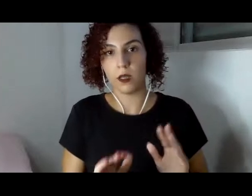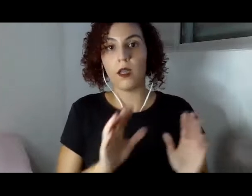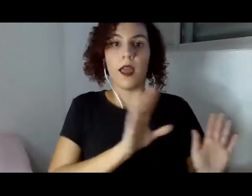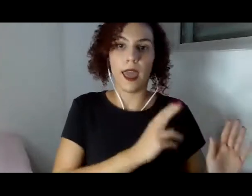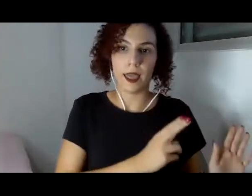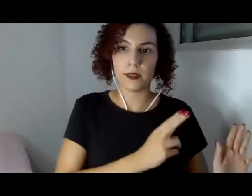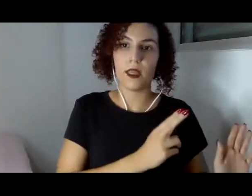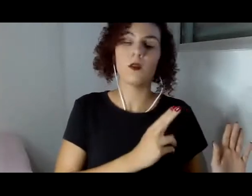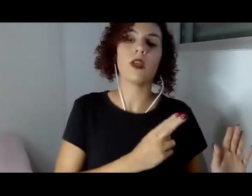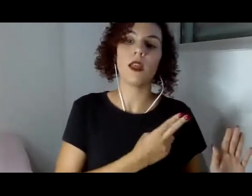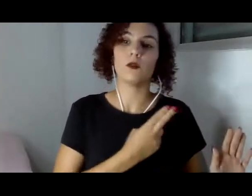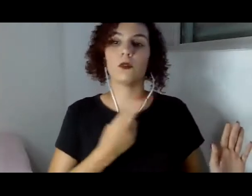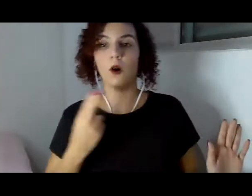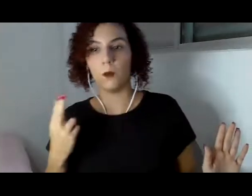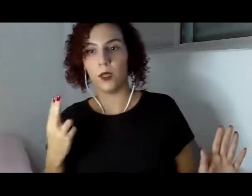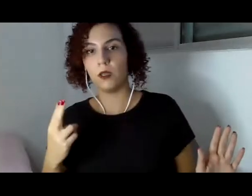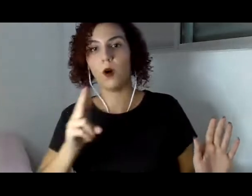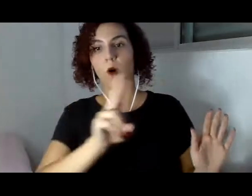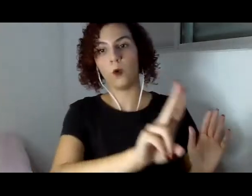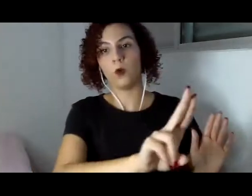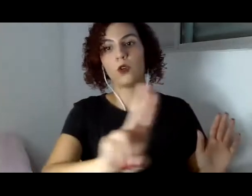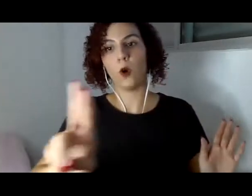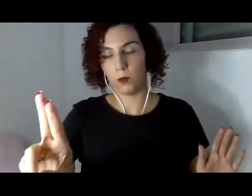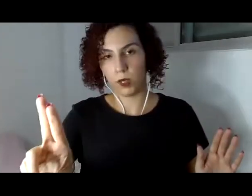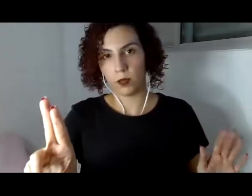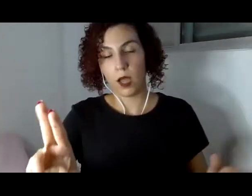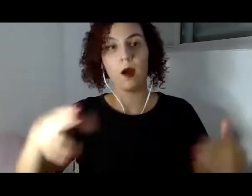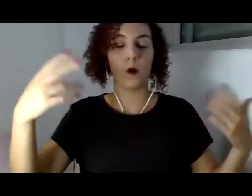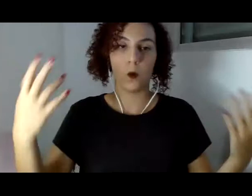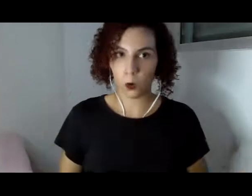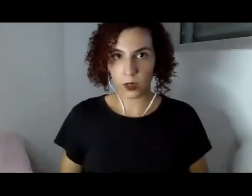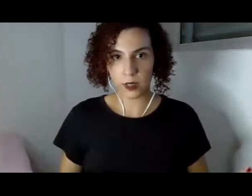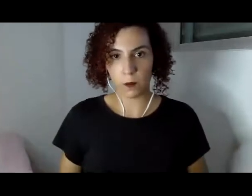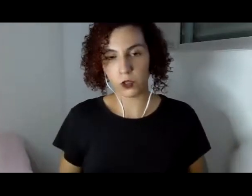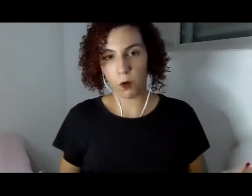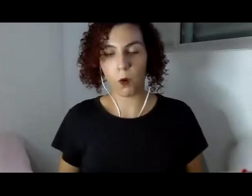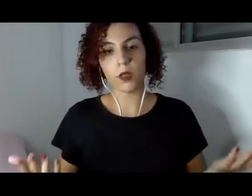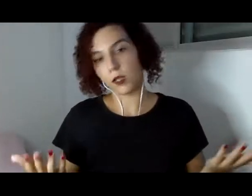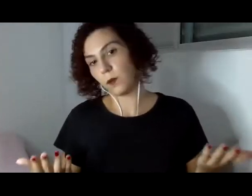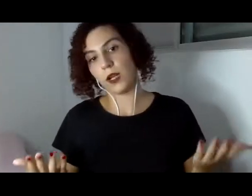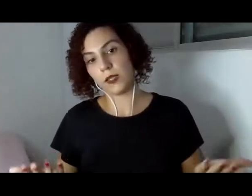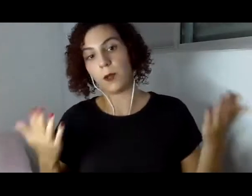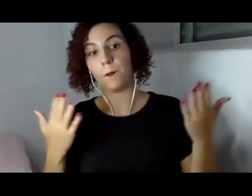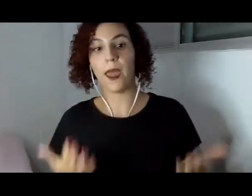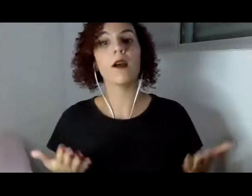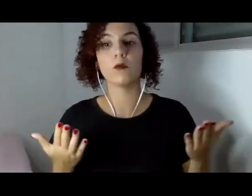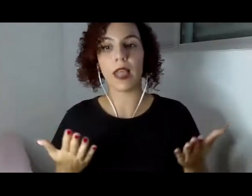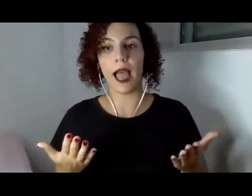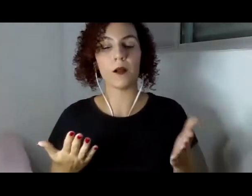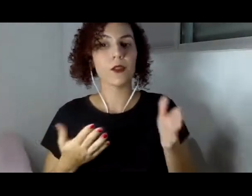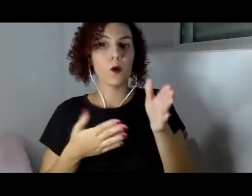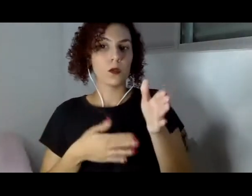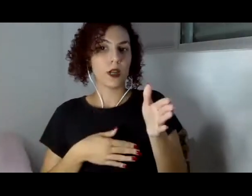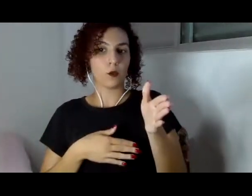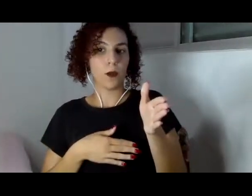concordância. Esse eu tenho, nome ou nome. Outro exemplo de concordância, por exemplo, é